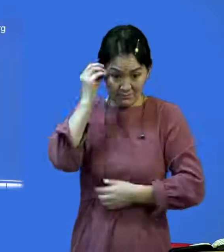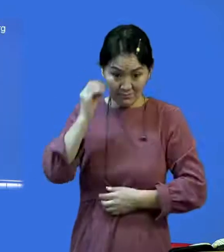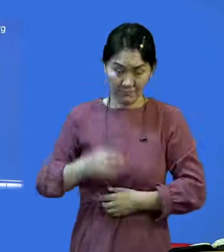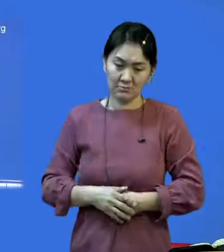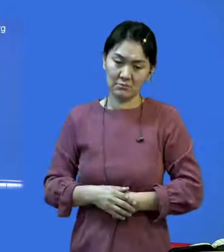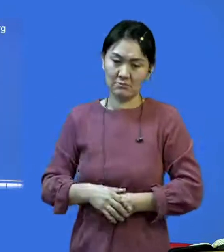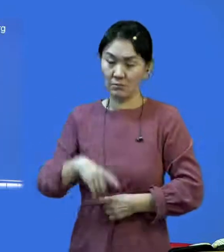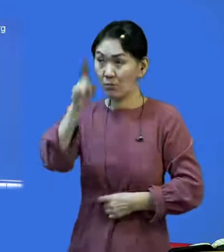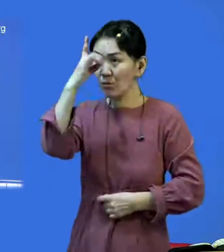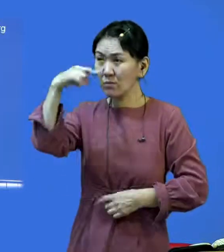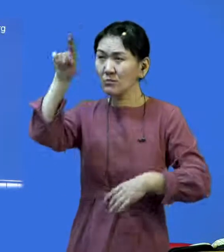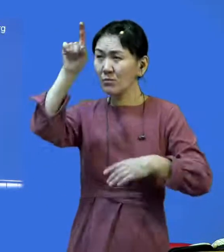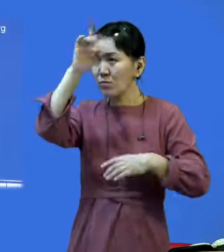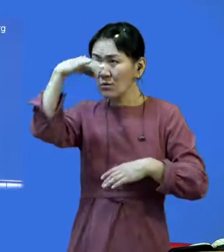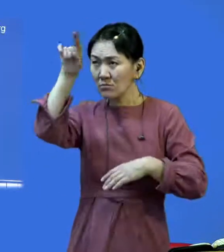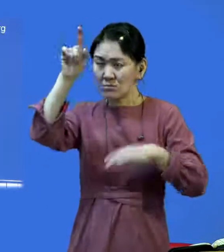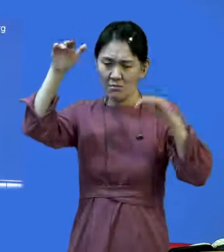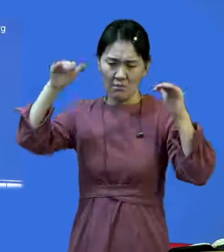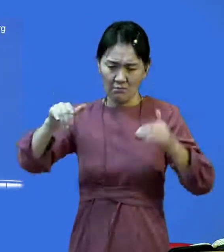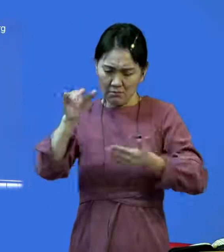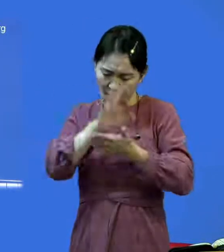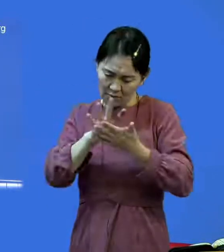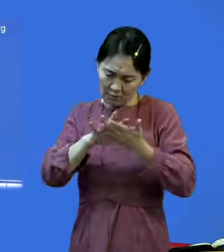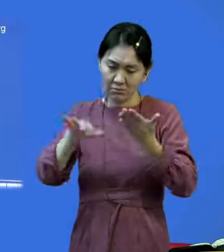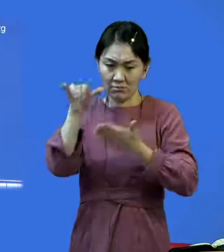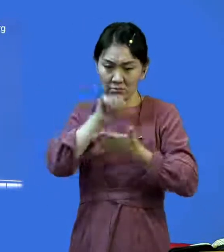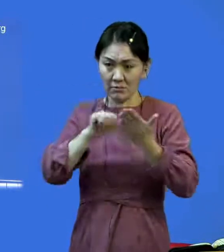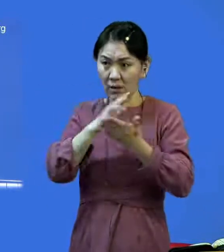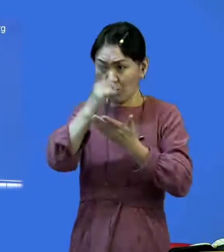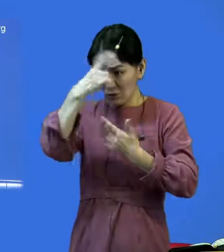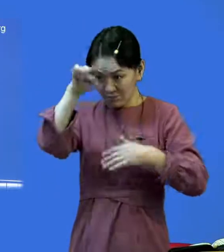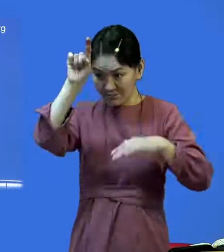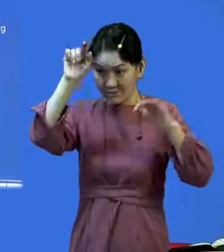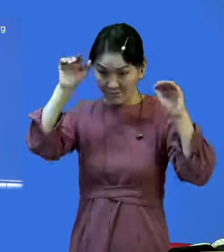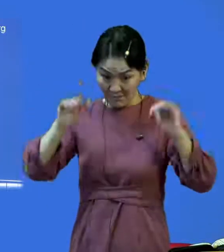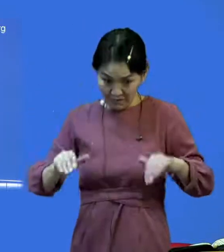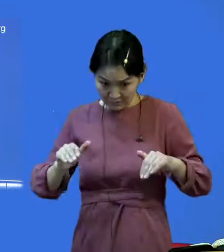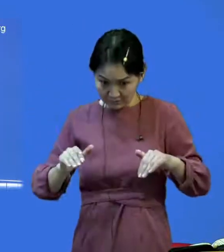Тэгэхээр Бурхны хаанчлалыг ариунаар дуурсгаж байна. Бурхны